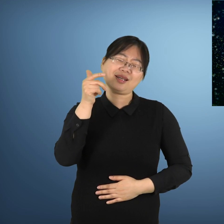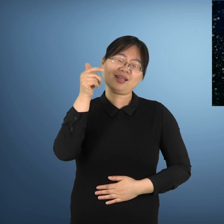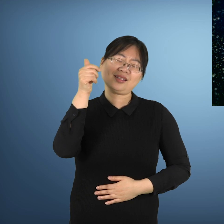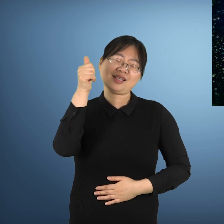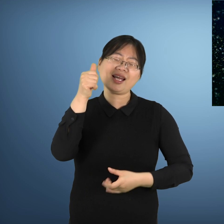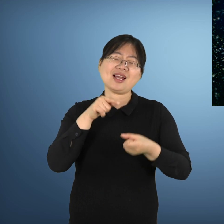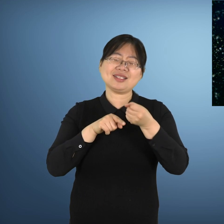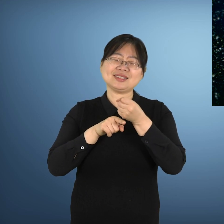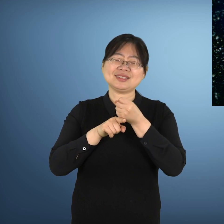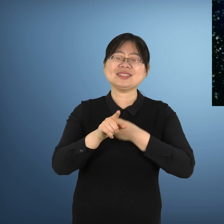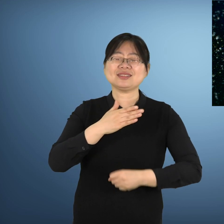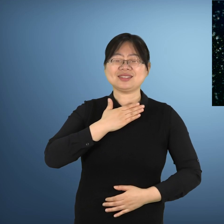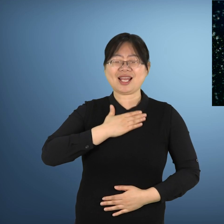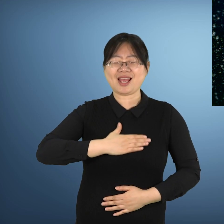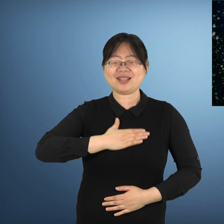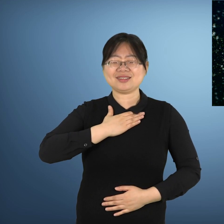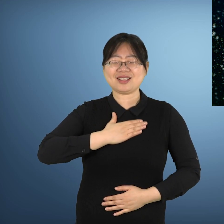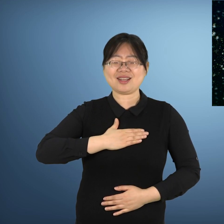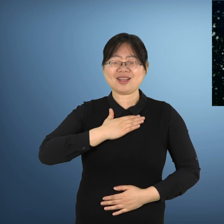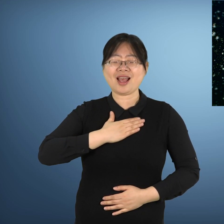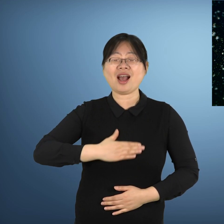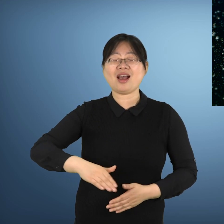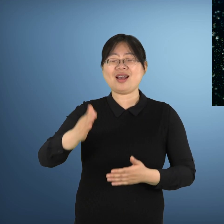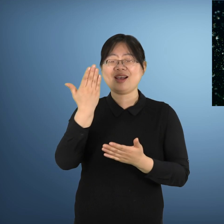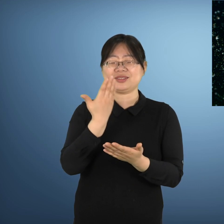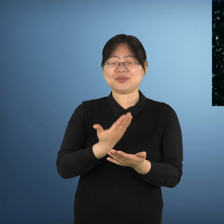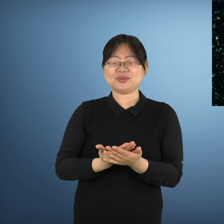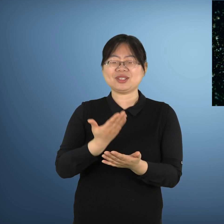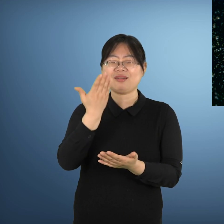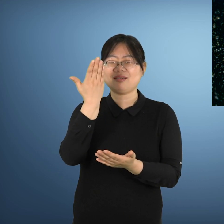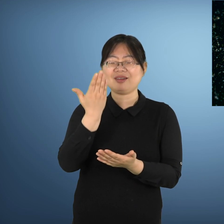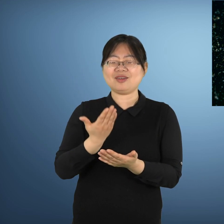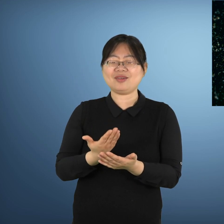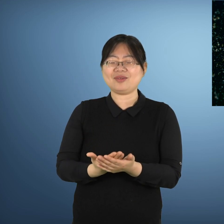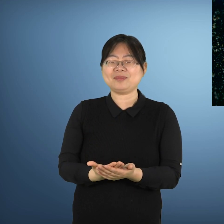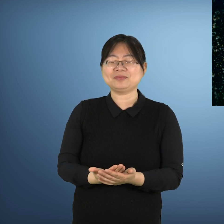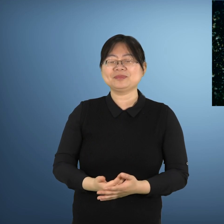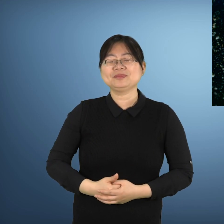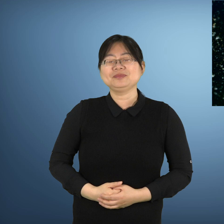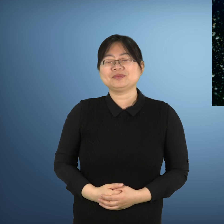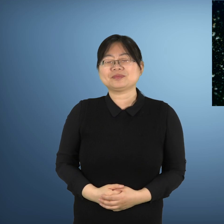주의 뜻 알게 하소서.